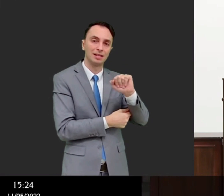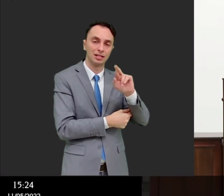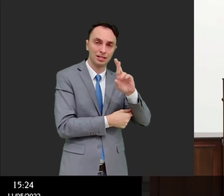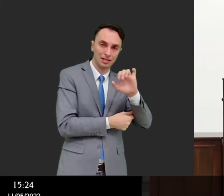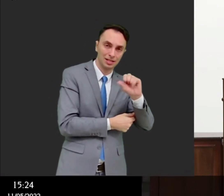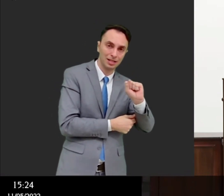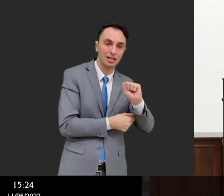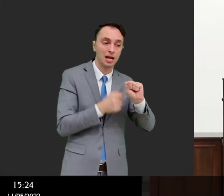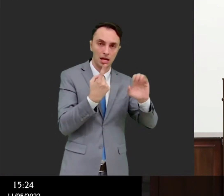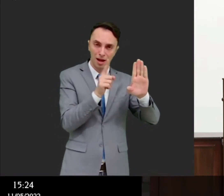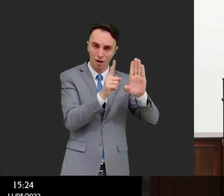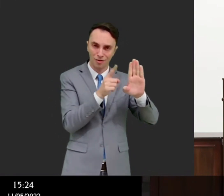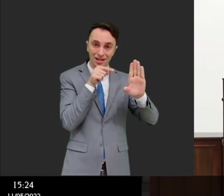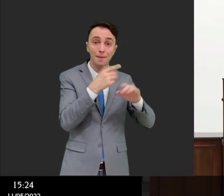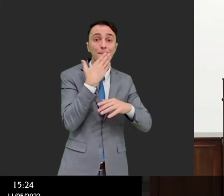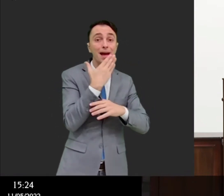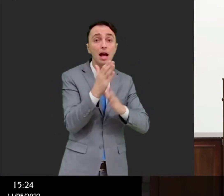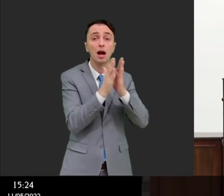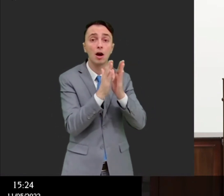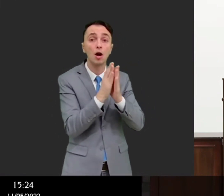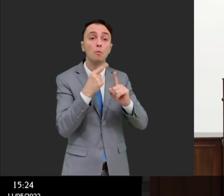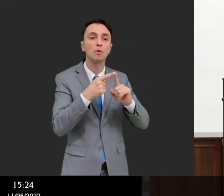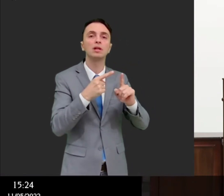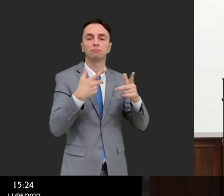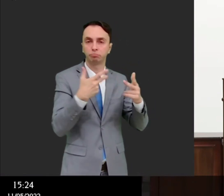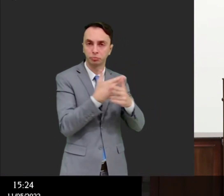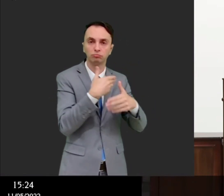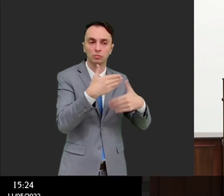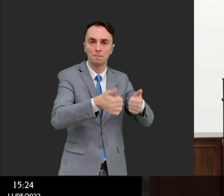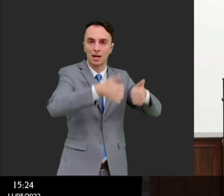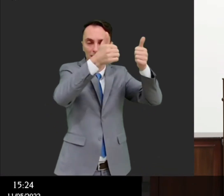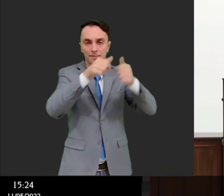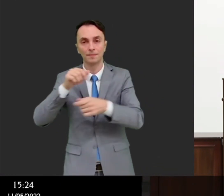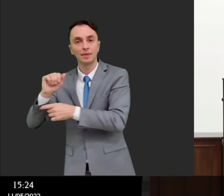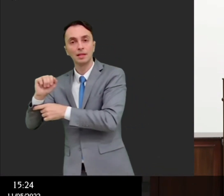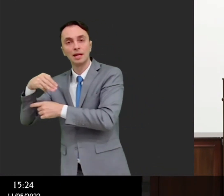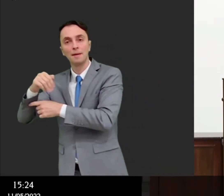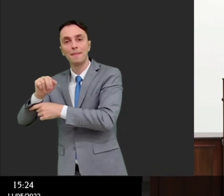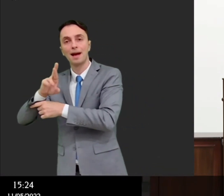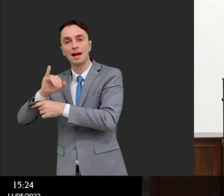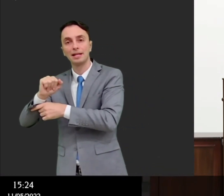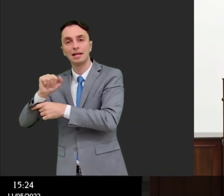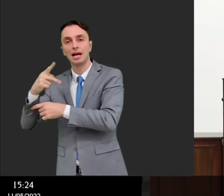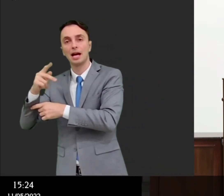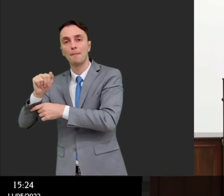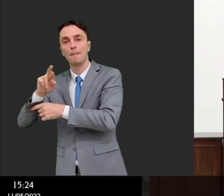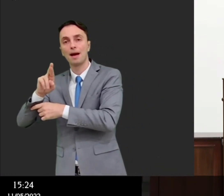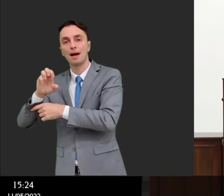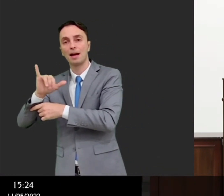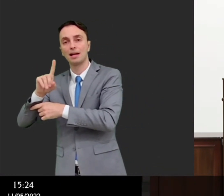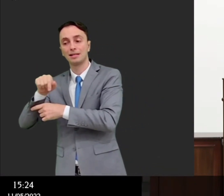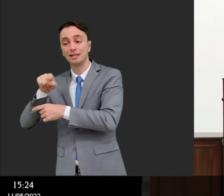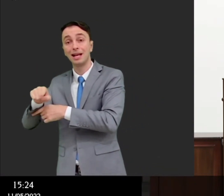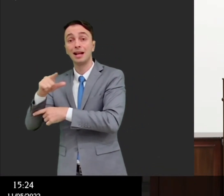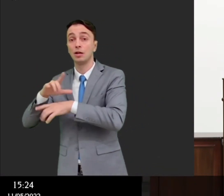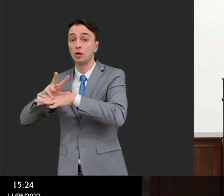oração pela sua recuperação. E a irmã Maria Aparecida Fogaça do Vale de Jandira está com uma